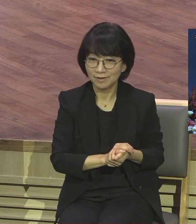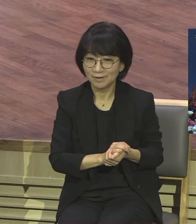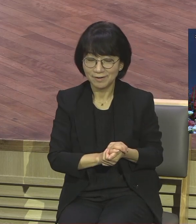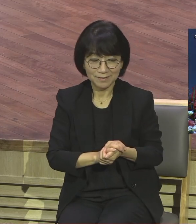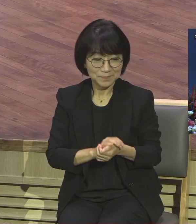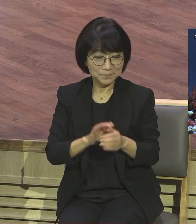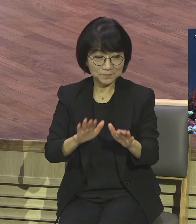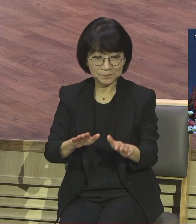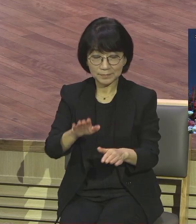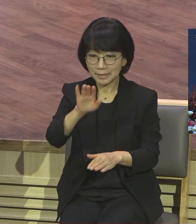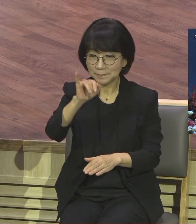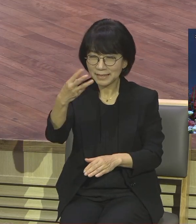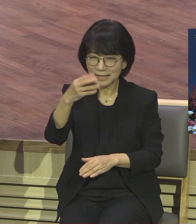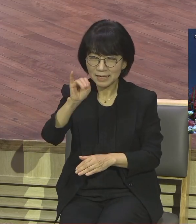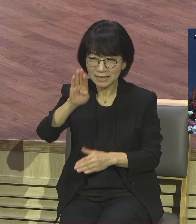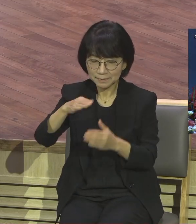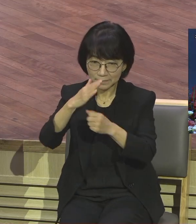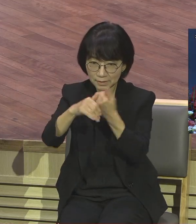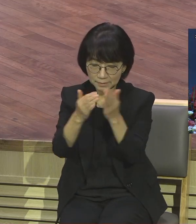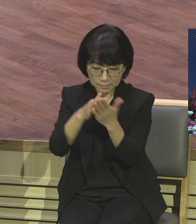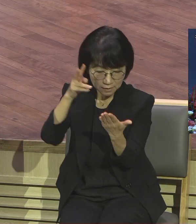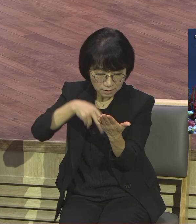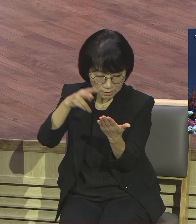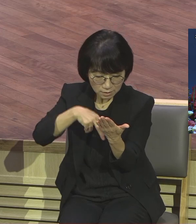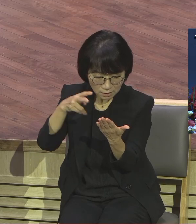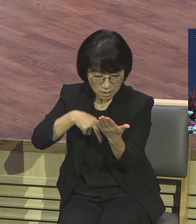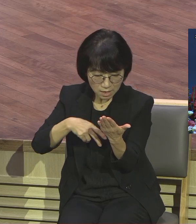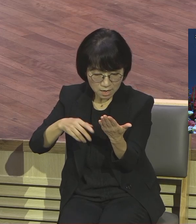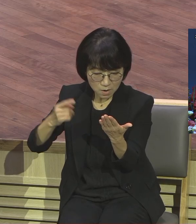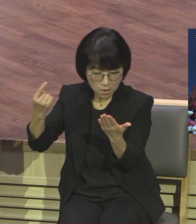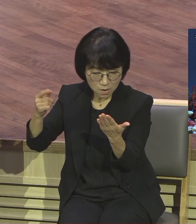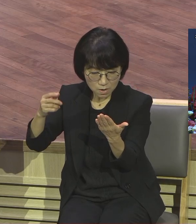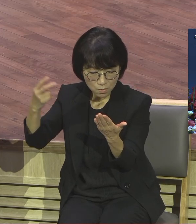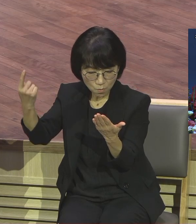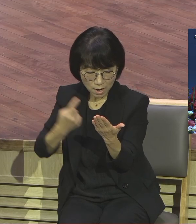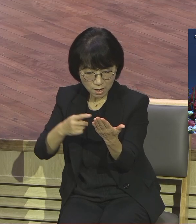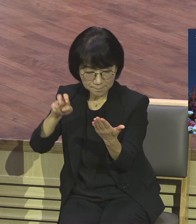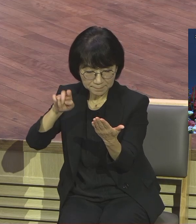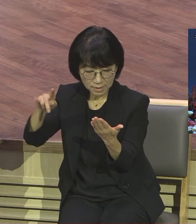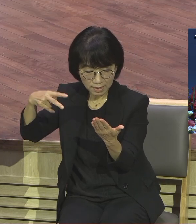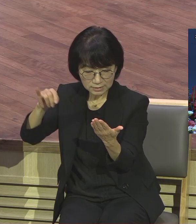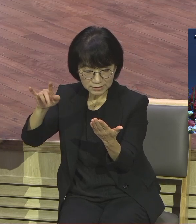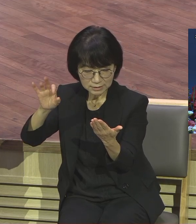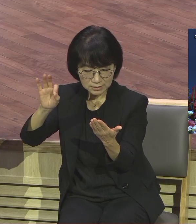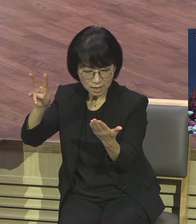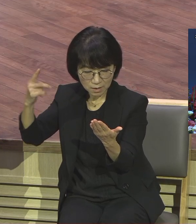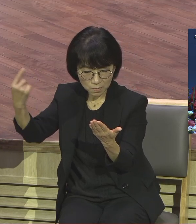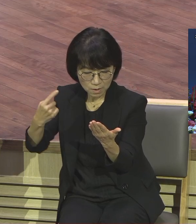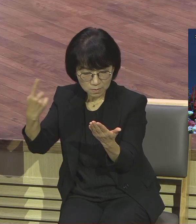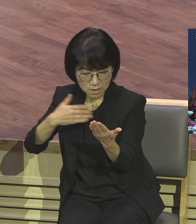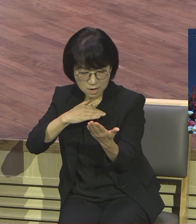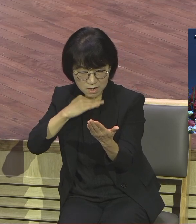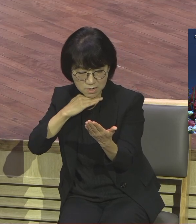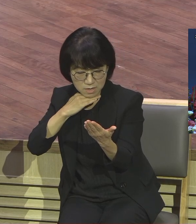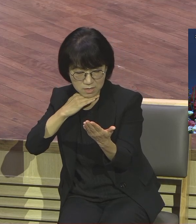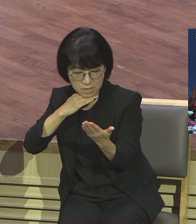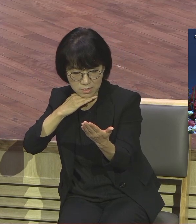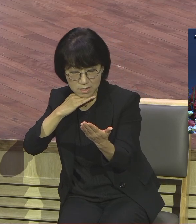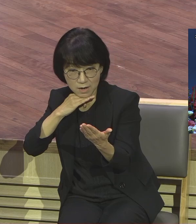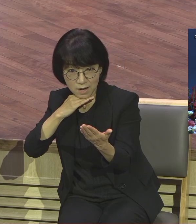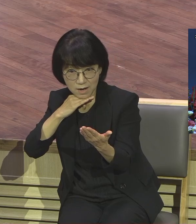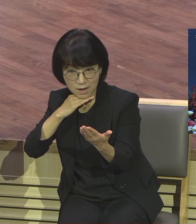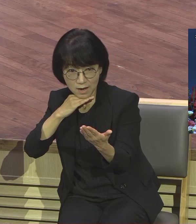말씀 그대로 메시아를 기다리고 있었음을 알 수가 있잖아요. 성경을 막, 구약 성경이지, 그때는. 그걸 계속 묵상하고